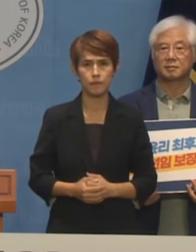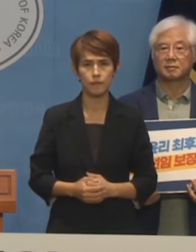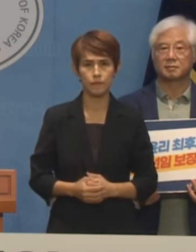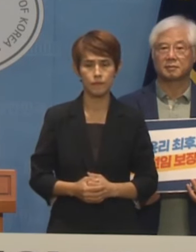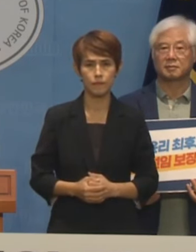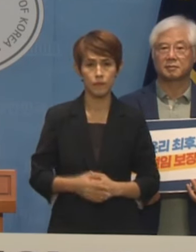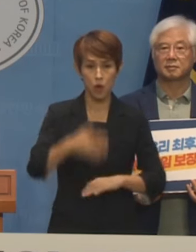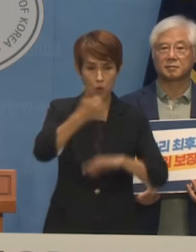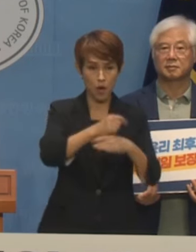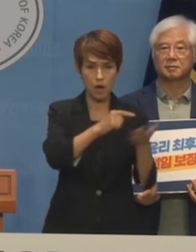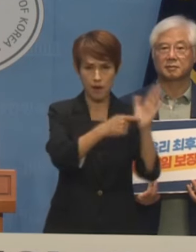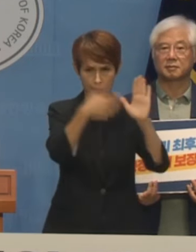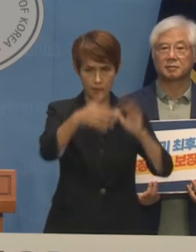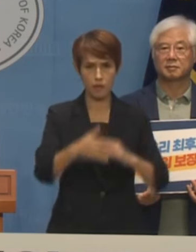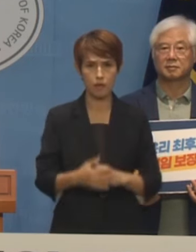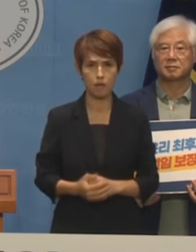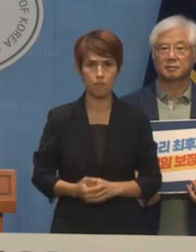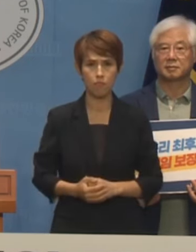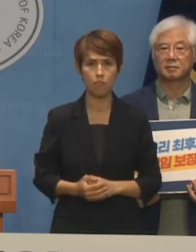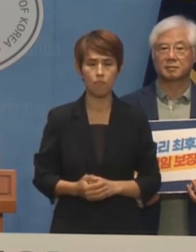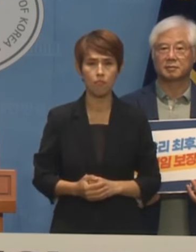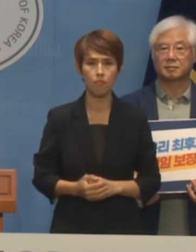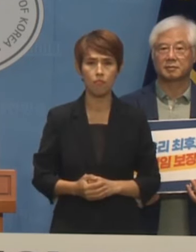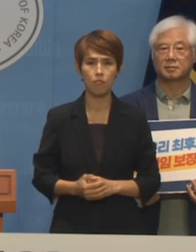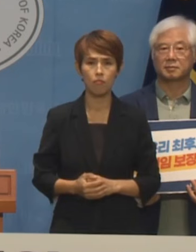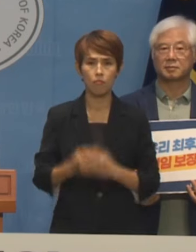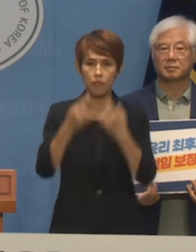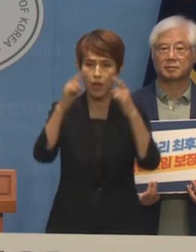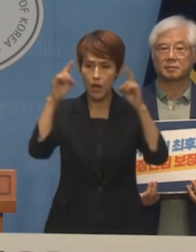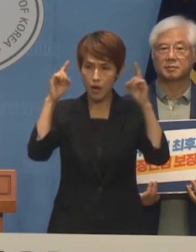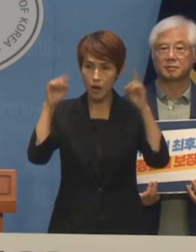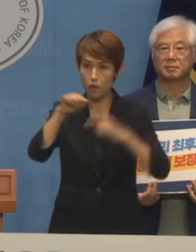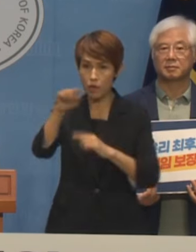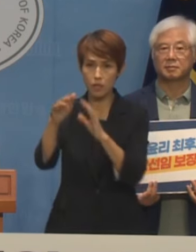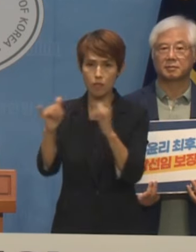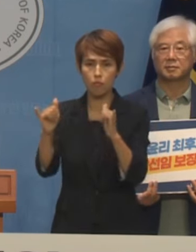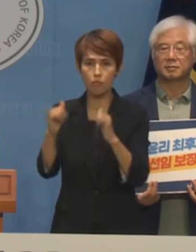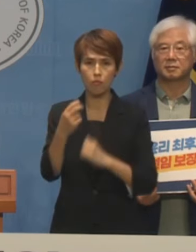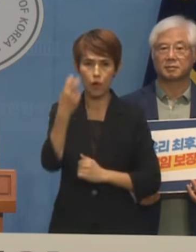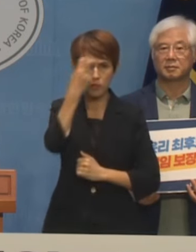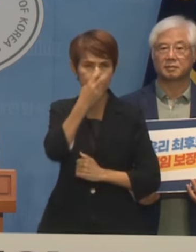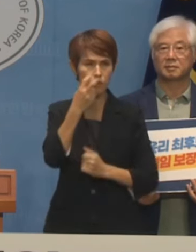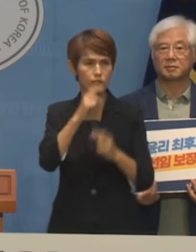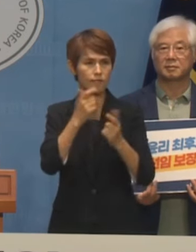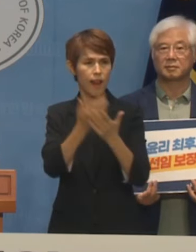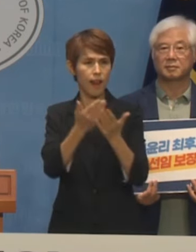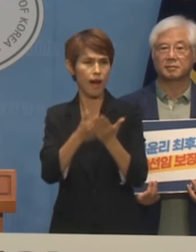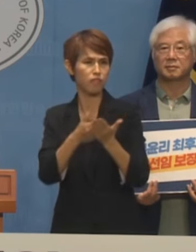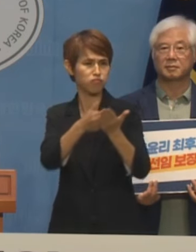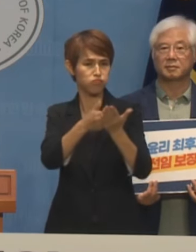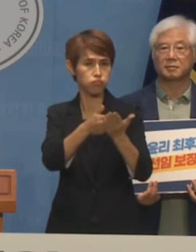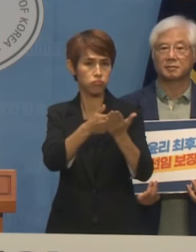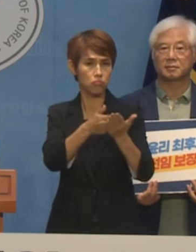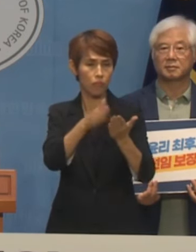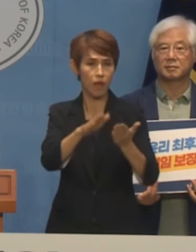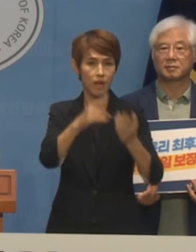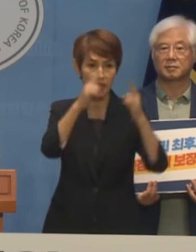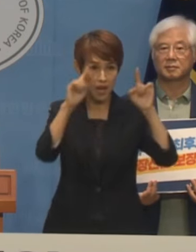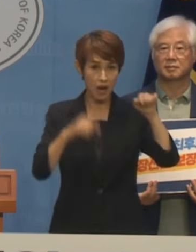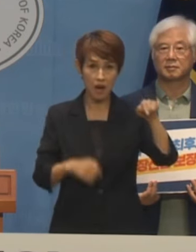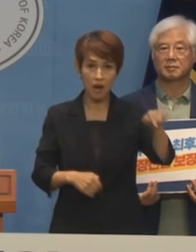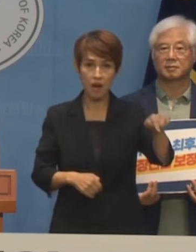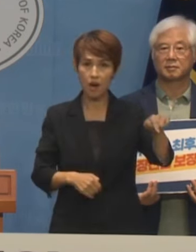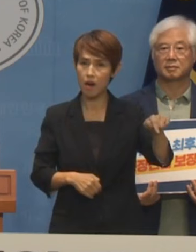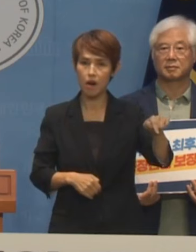있습니다. 같은 기간 동안 대학 구성원은 제대로 된 검증을 요구했지만 대학 당국은